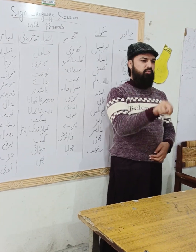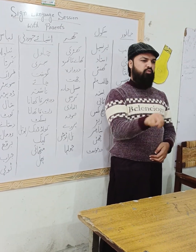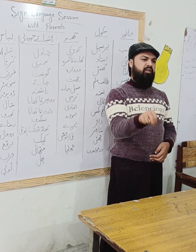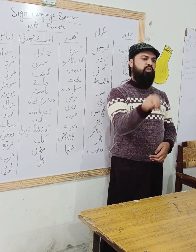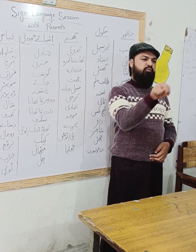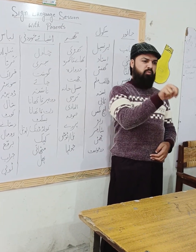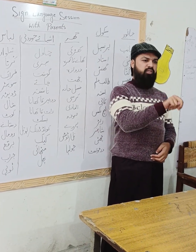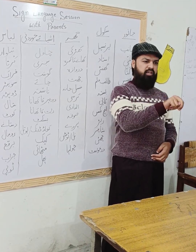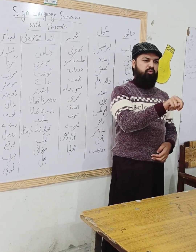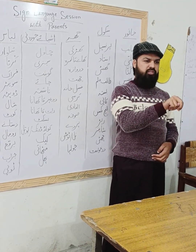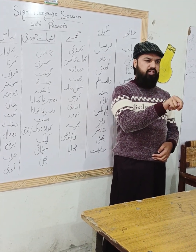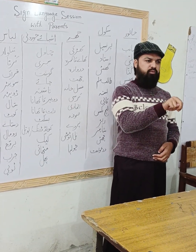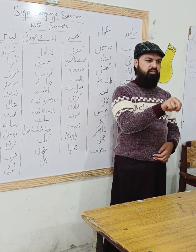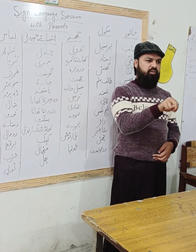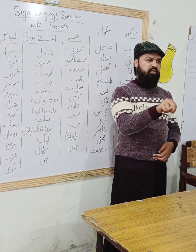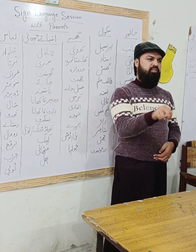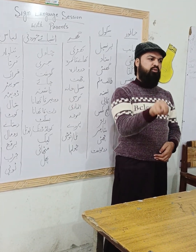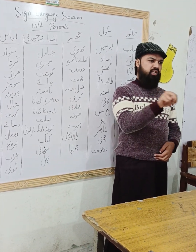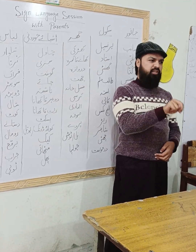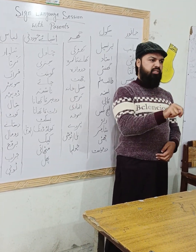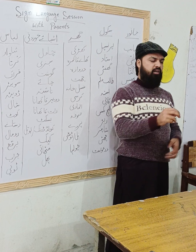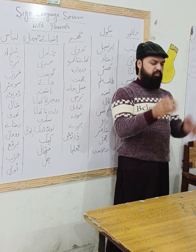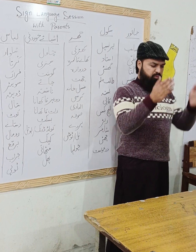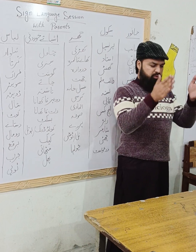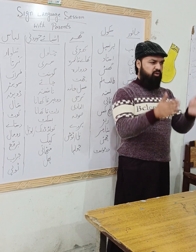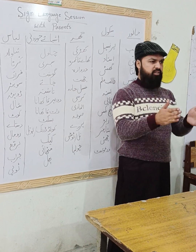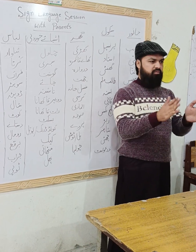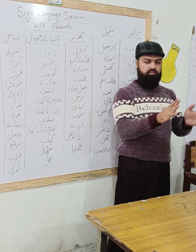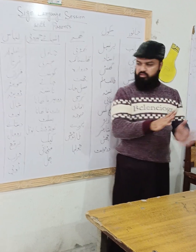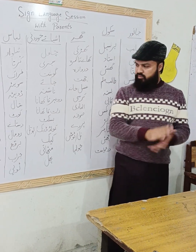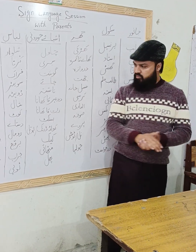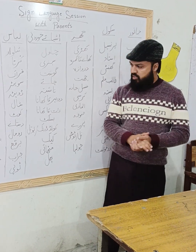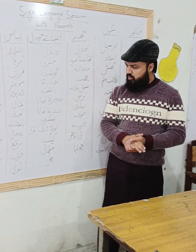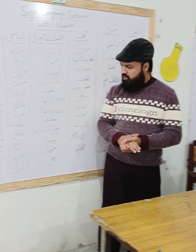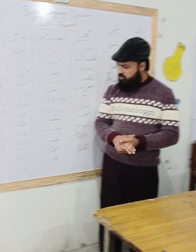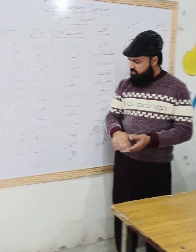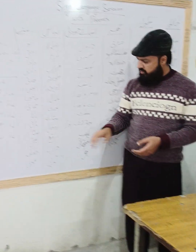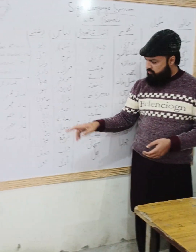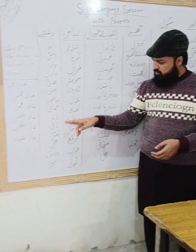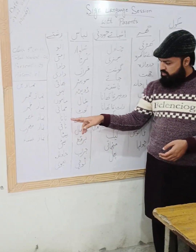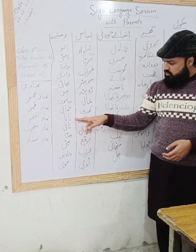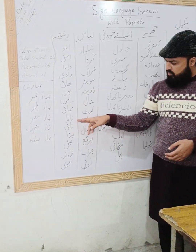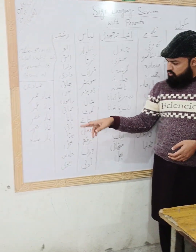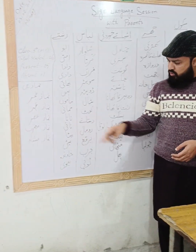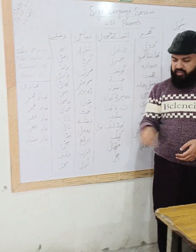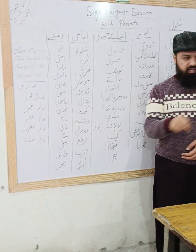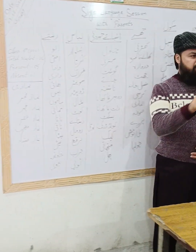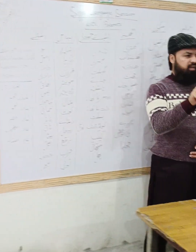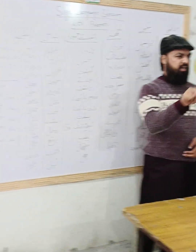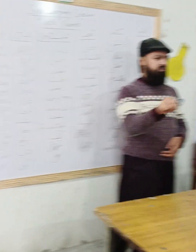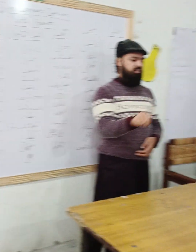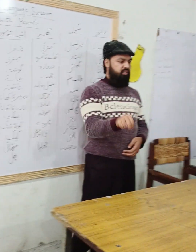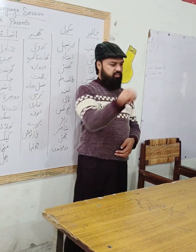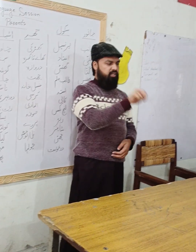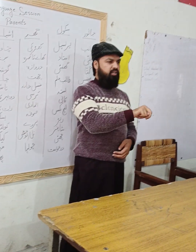जो है वो बहुत अहम होती है, किधर को जानी है, आपकी पूरी बॉडी सामने आनी चाहिए। तो नाना का बाहर एन से इस तरह करेंगे,